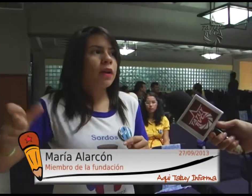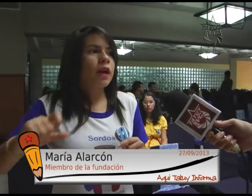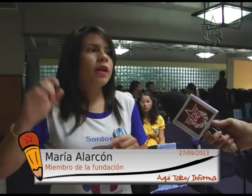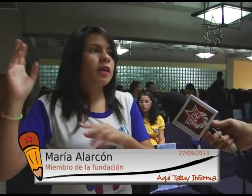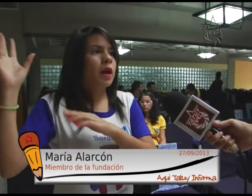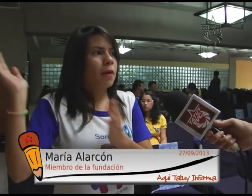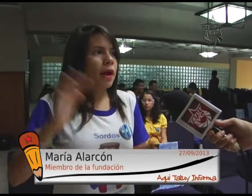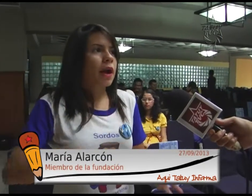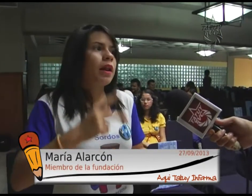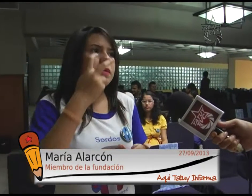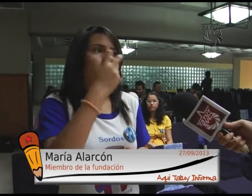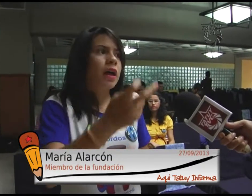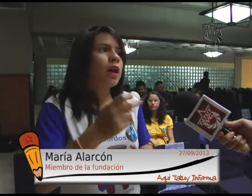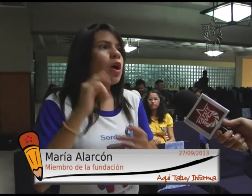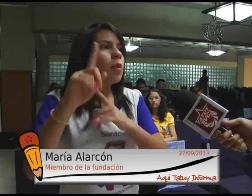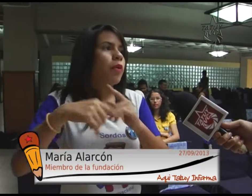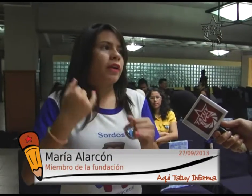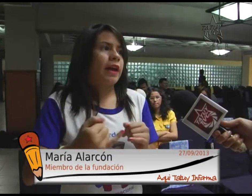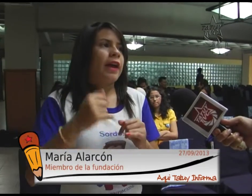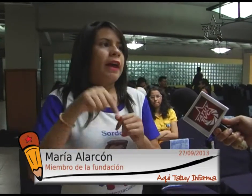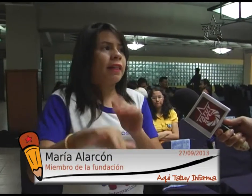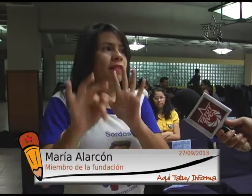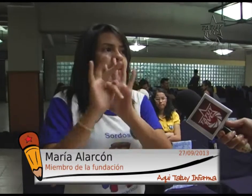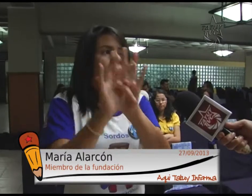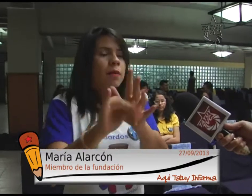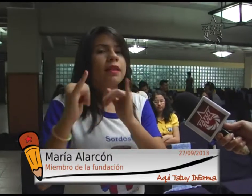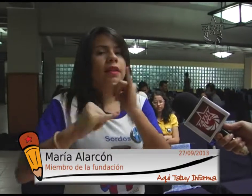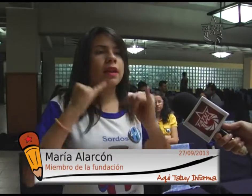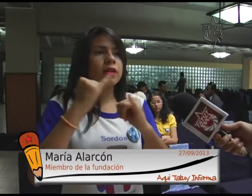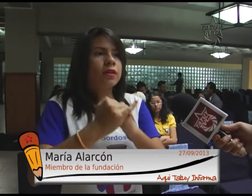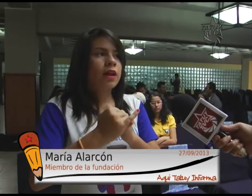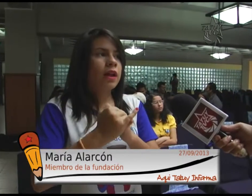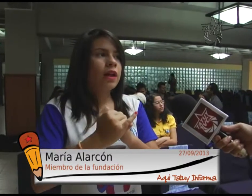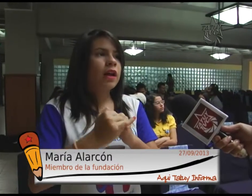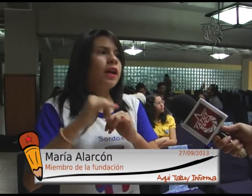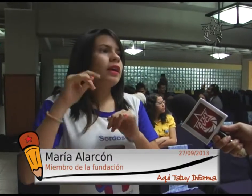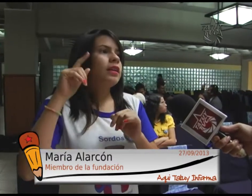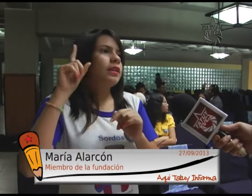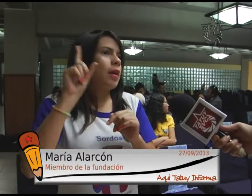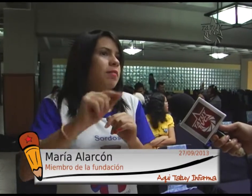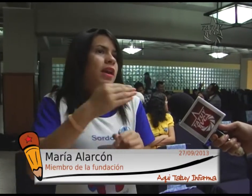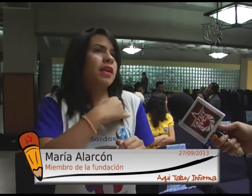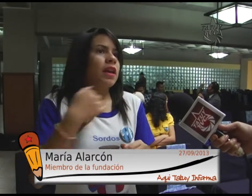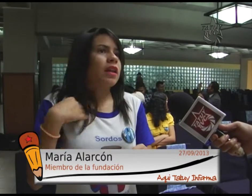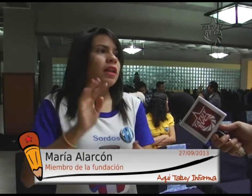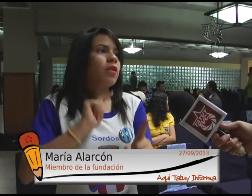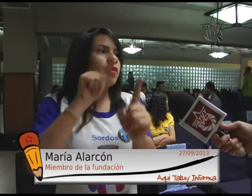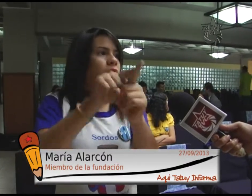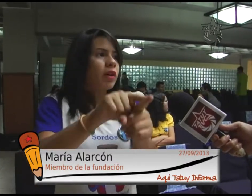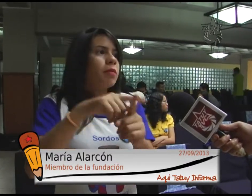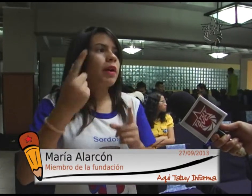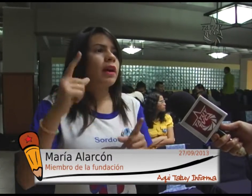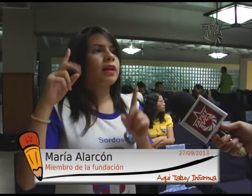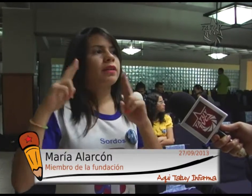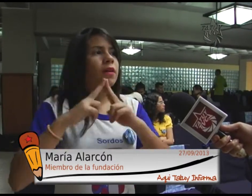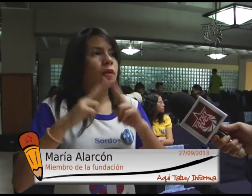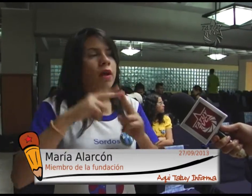personas que vengan a visitar, porque este festival internacional también quiere tener un fin para que se conozca a